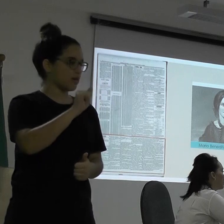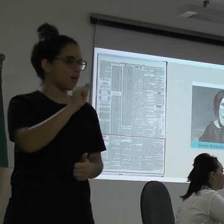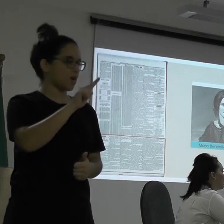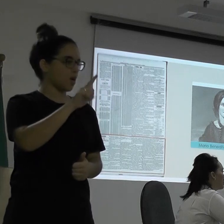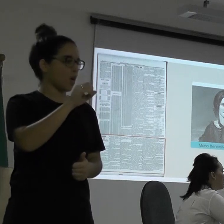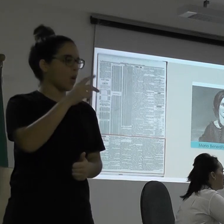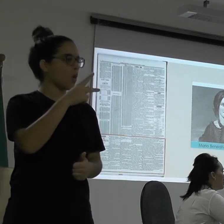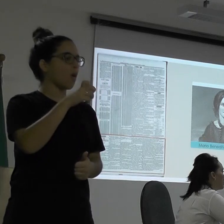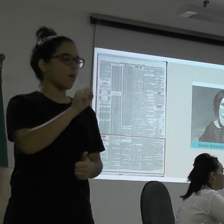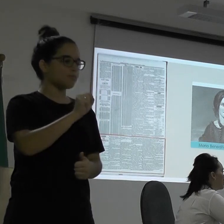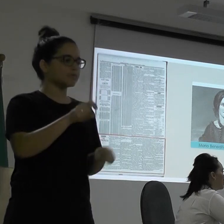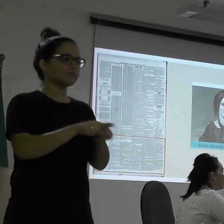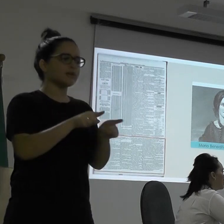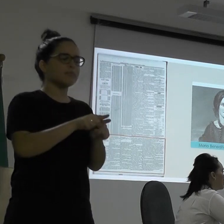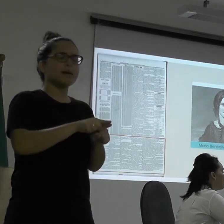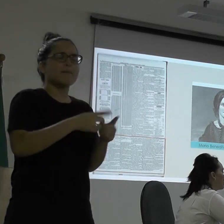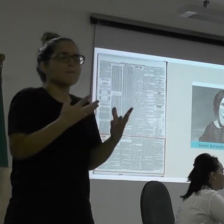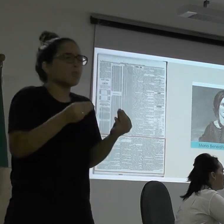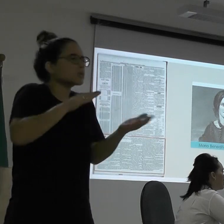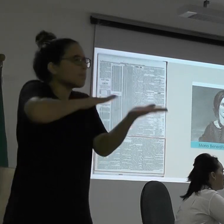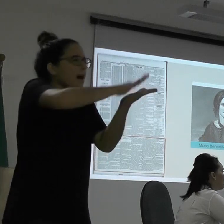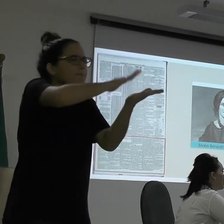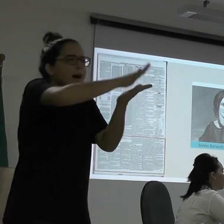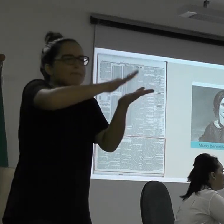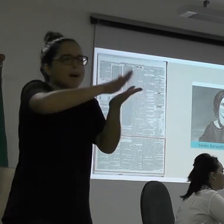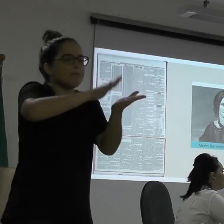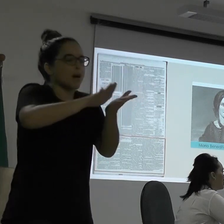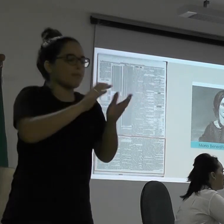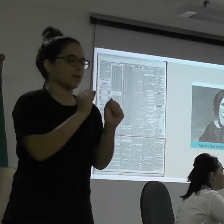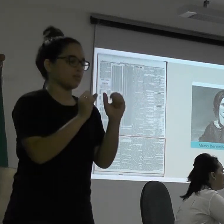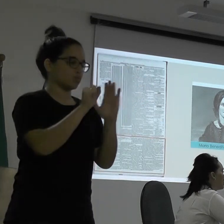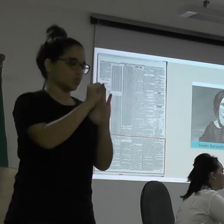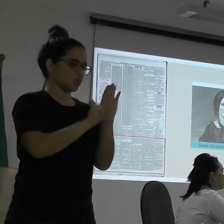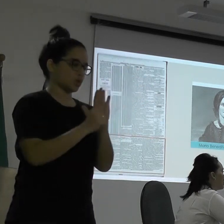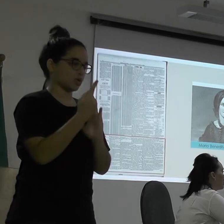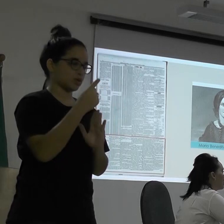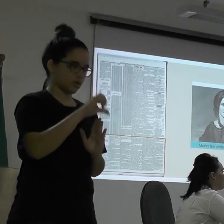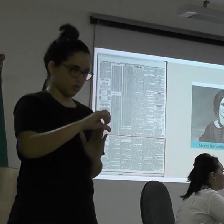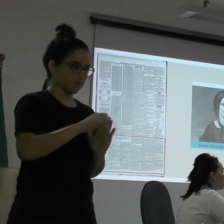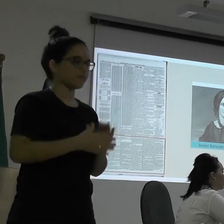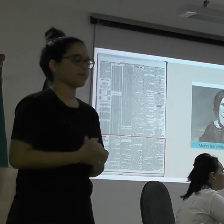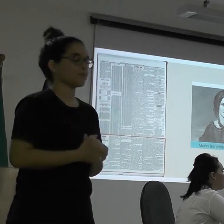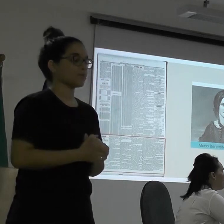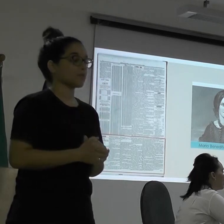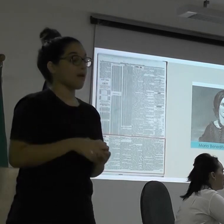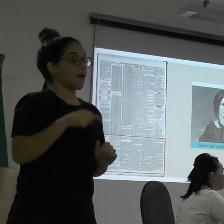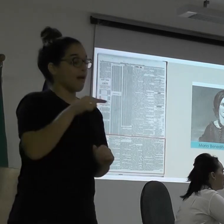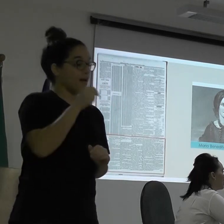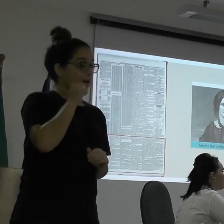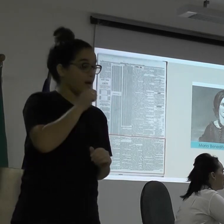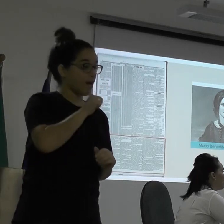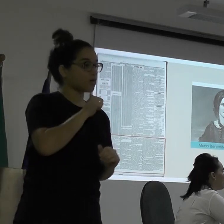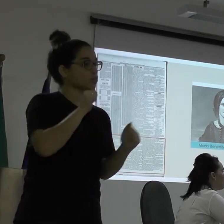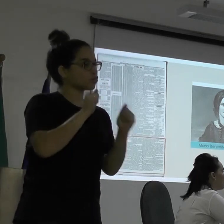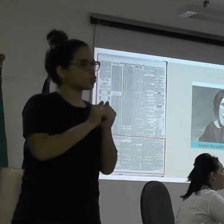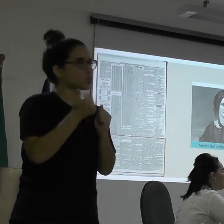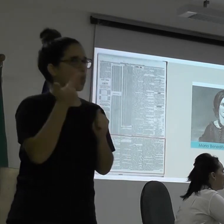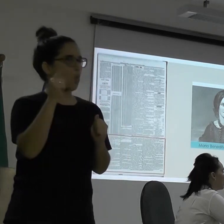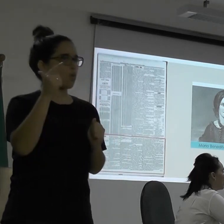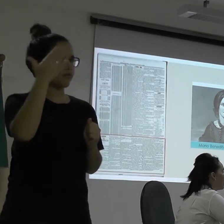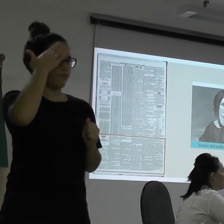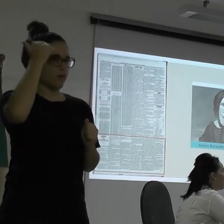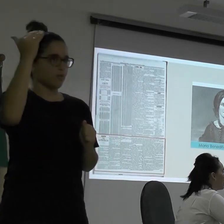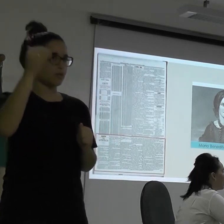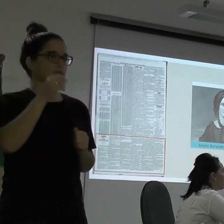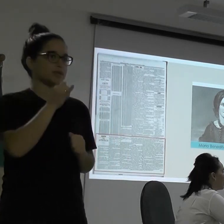de obras divulgadas no século XIX. Em 1888, ao lado de autores já consagrados como